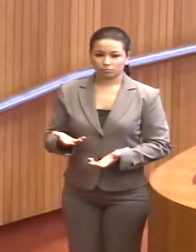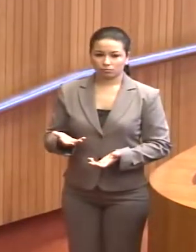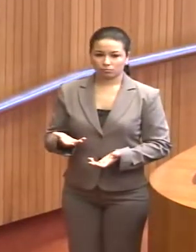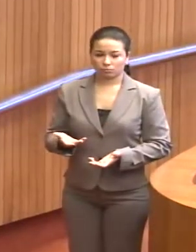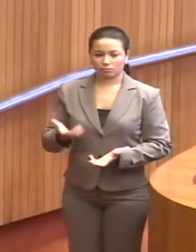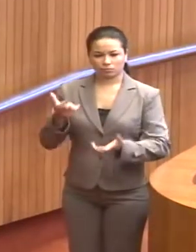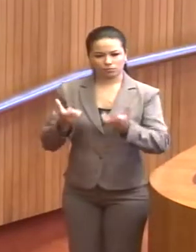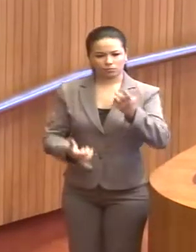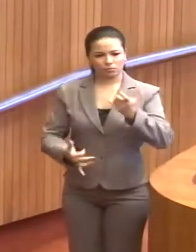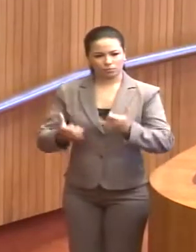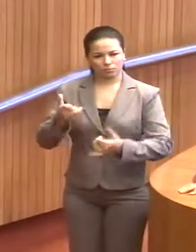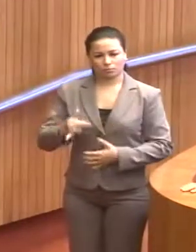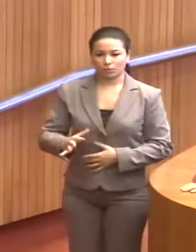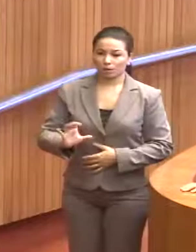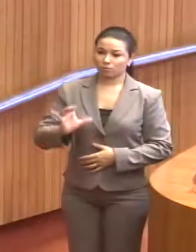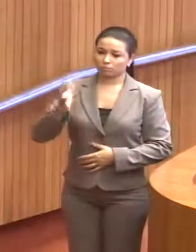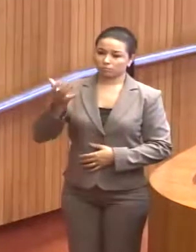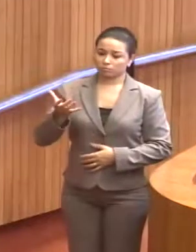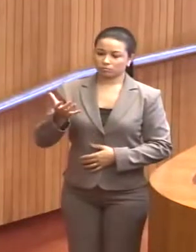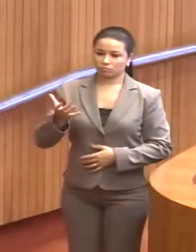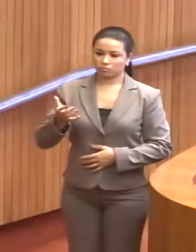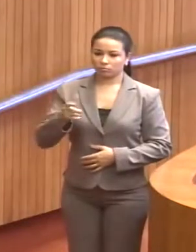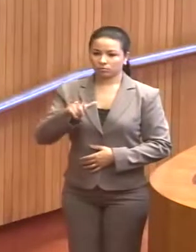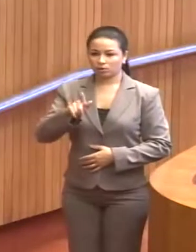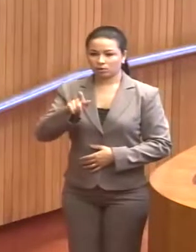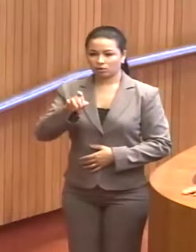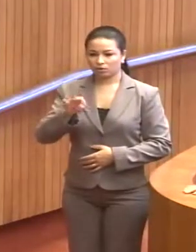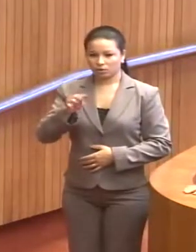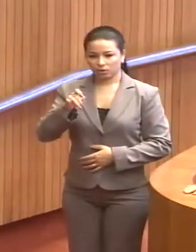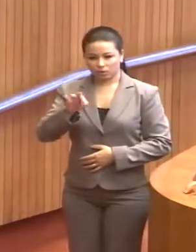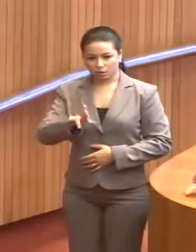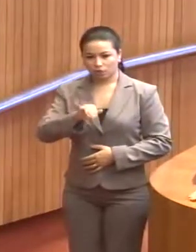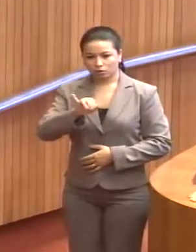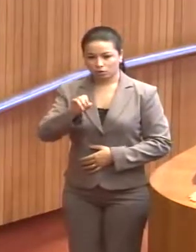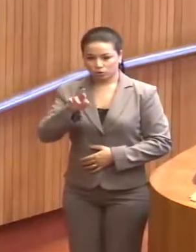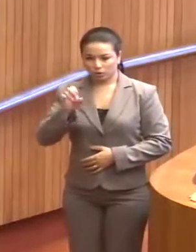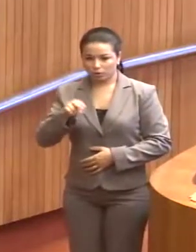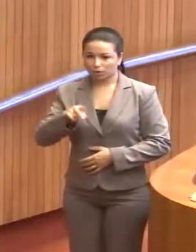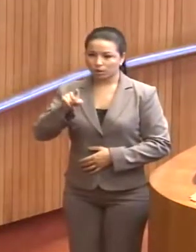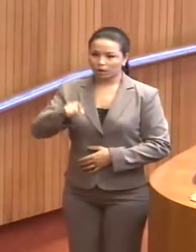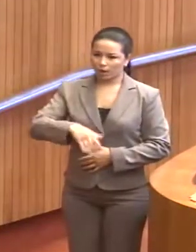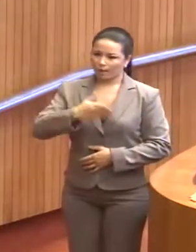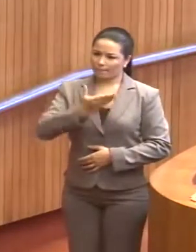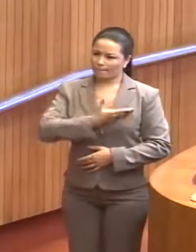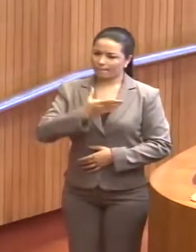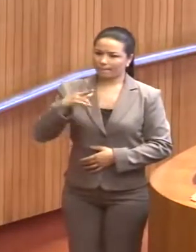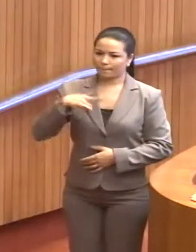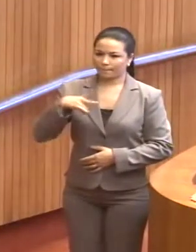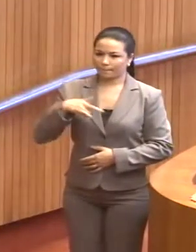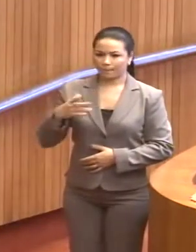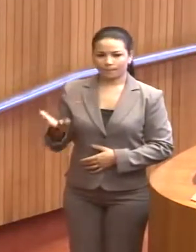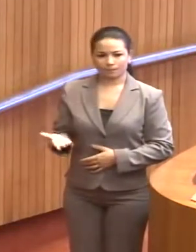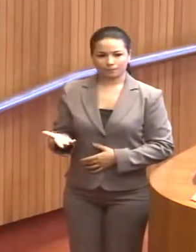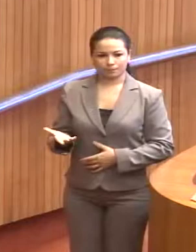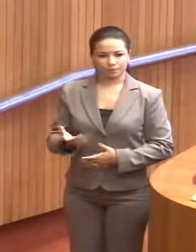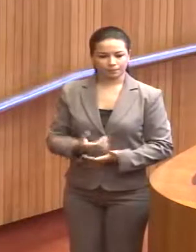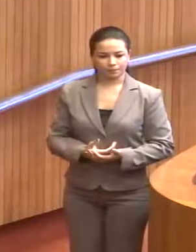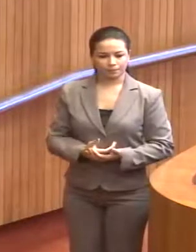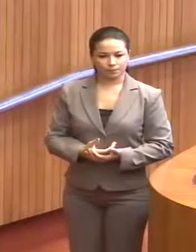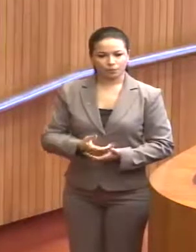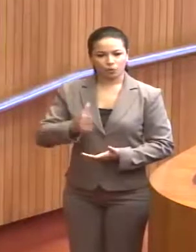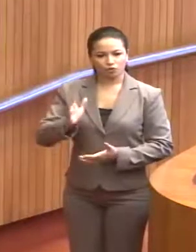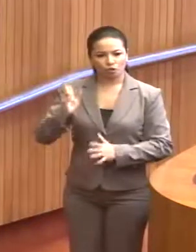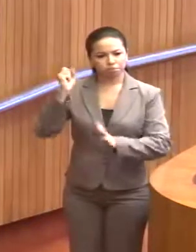e relatei o caso de Jeter Joran, que era meu amigo pessoal, e